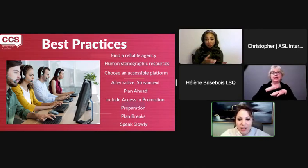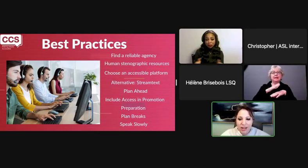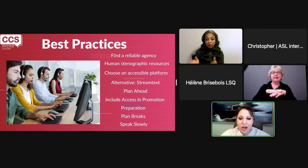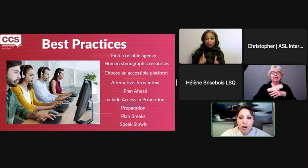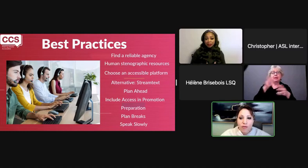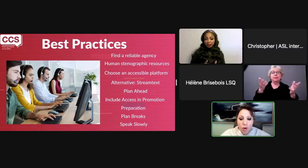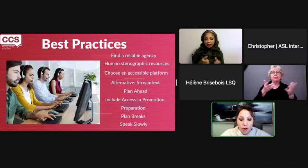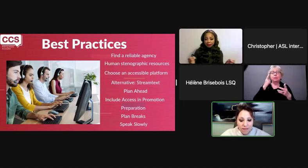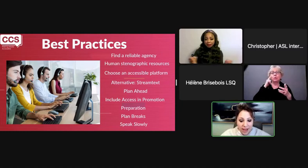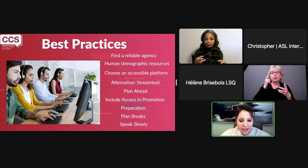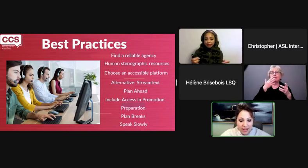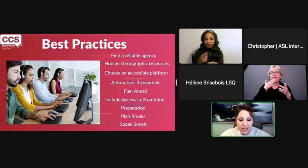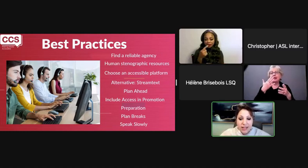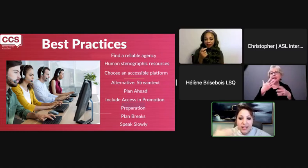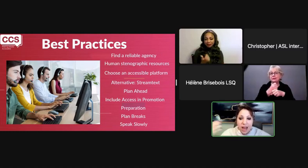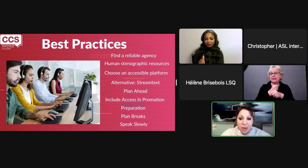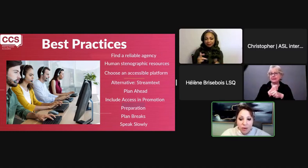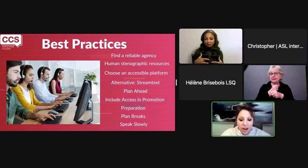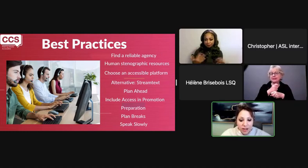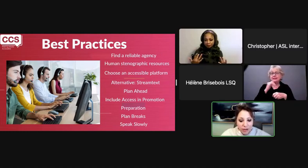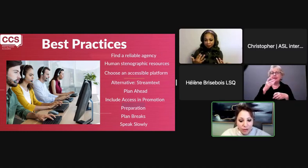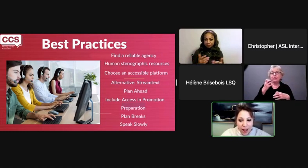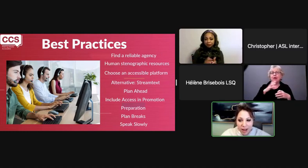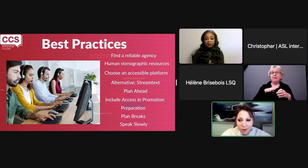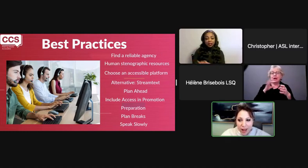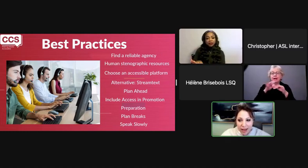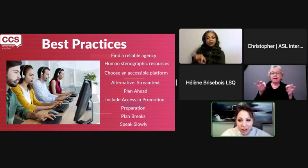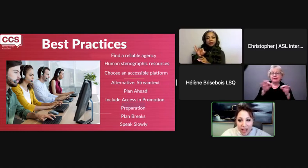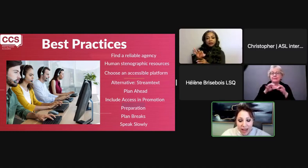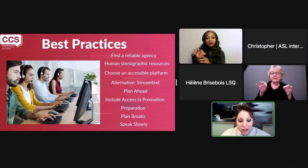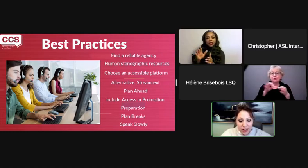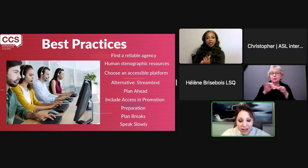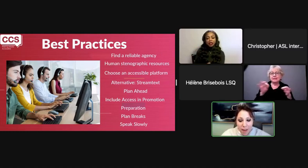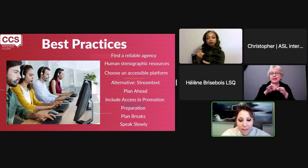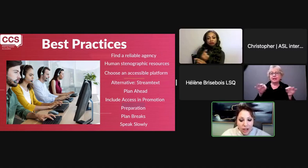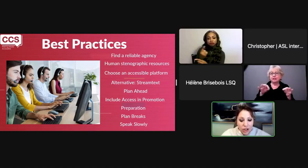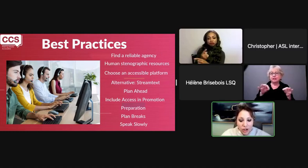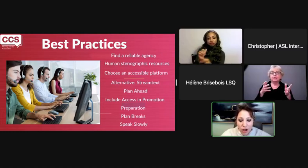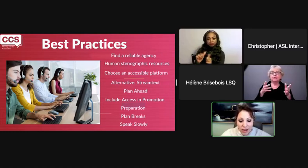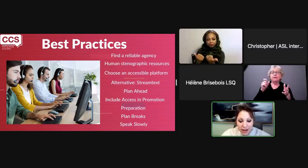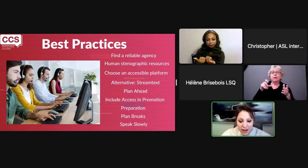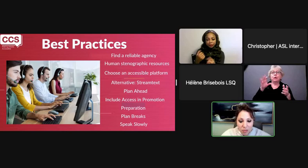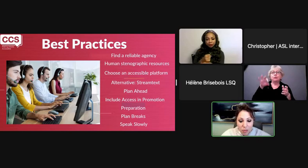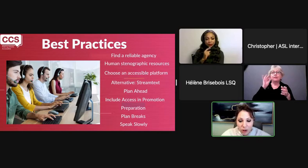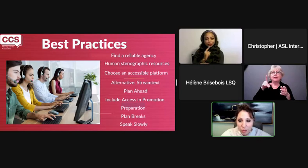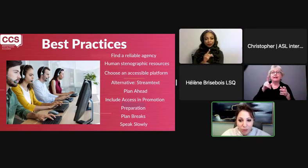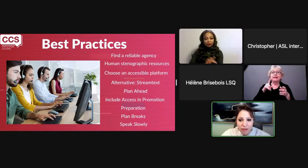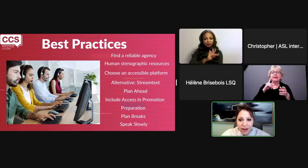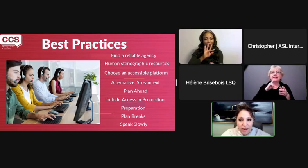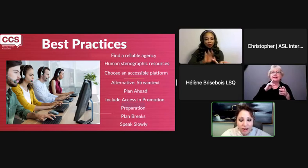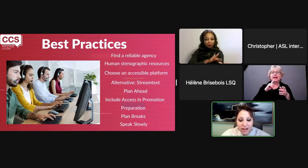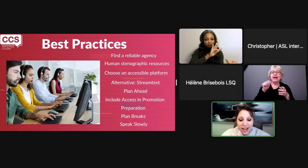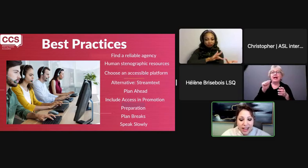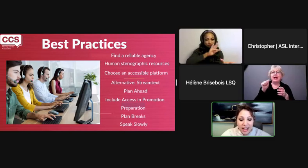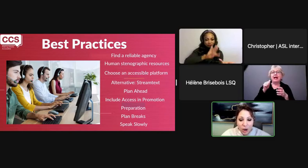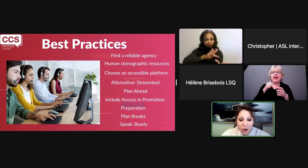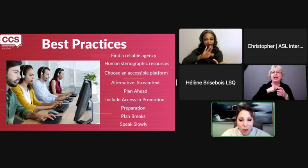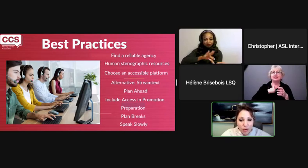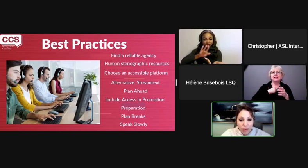succès si vous voulez utiliser des sous-titres pour un événement. Donc, trouvez une agence fiable, assurez-vous